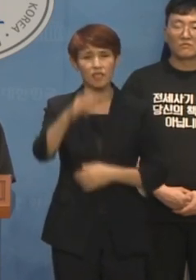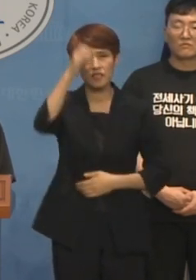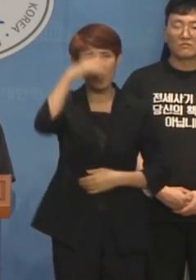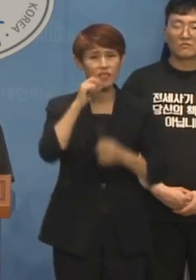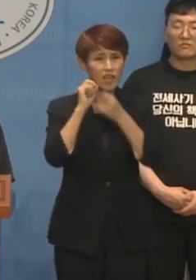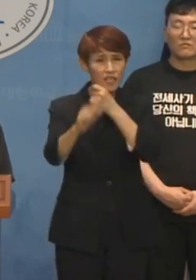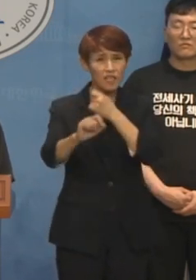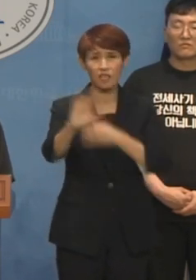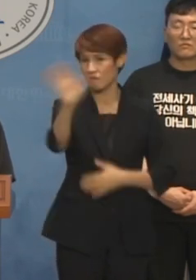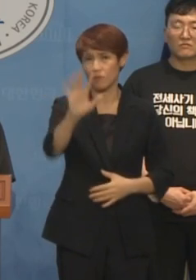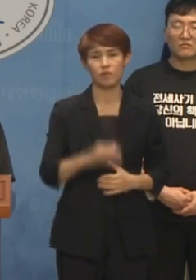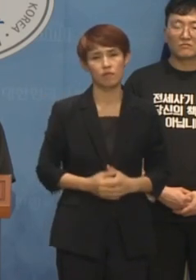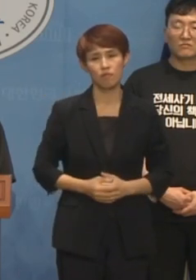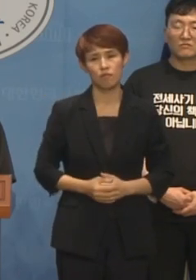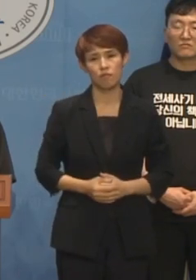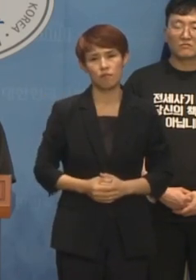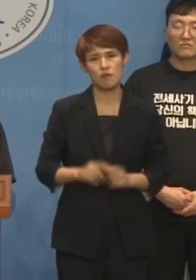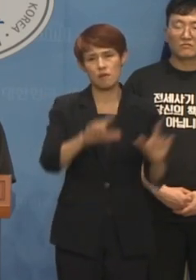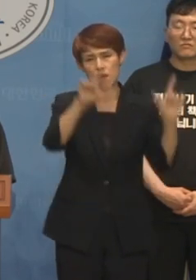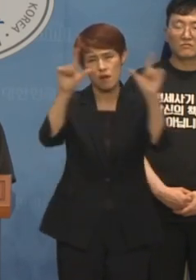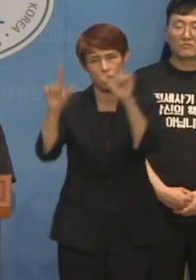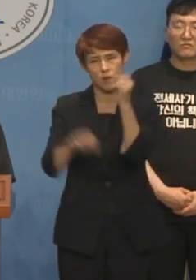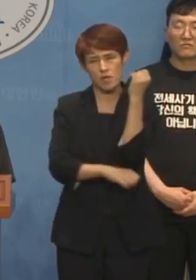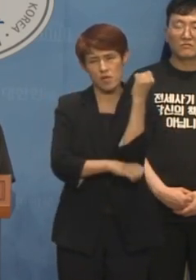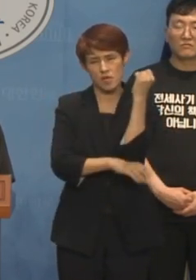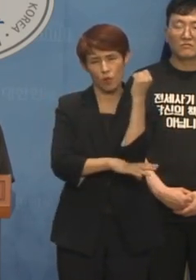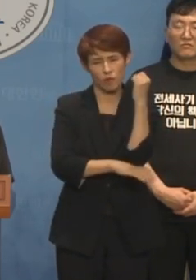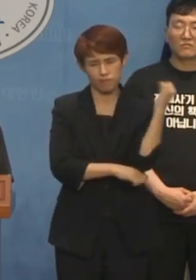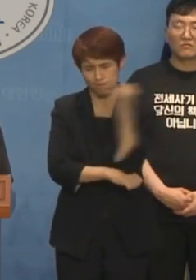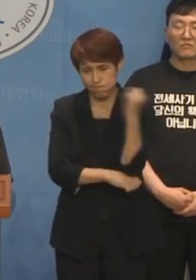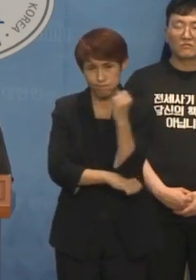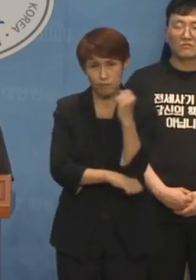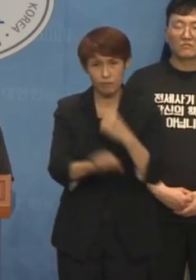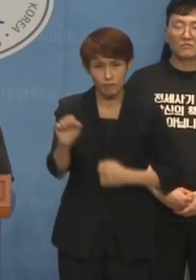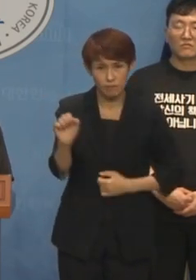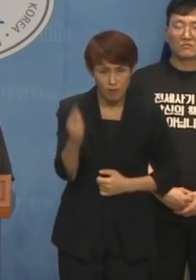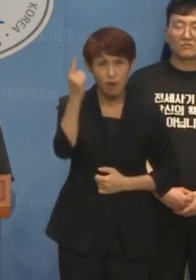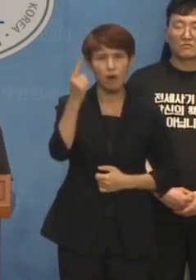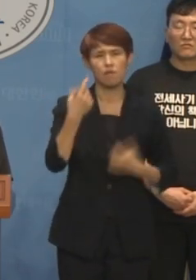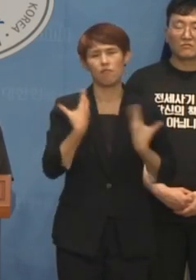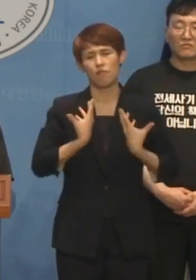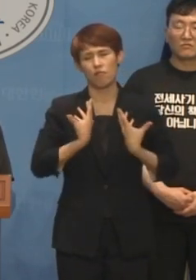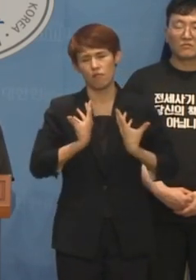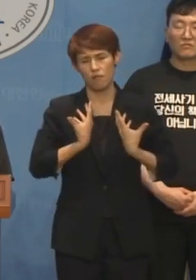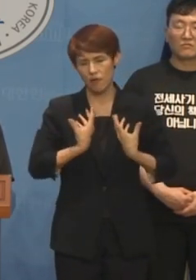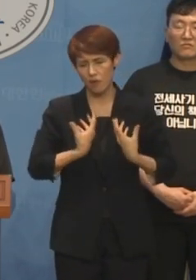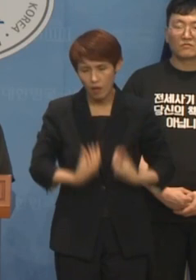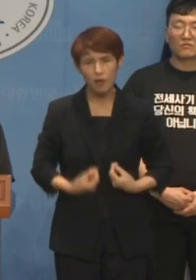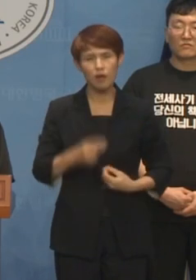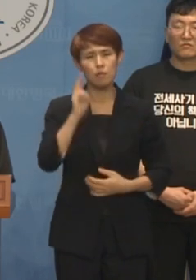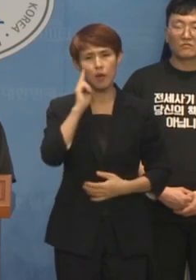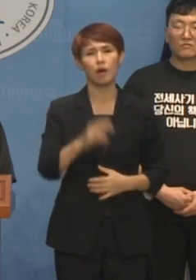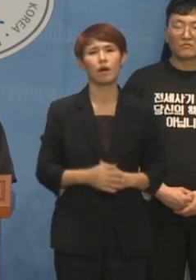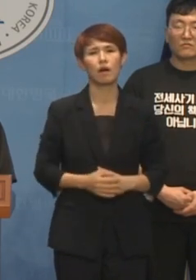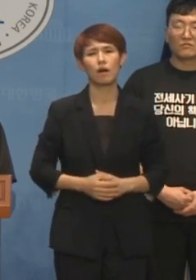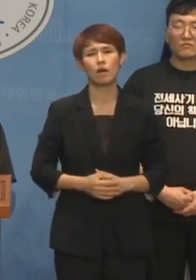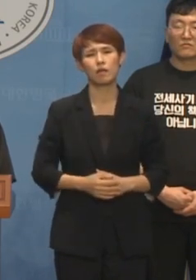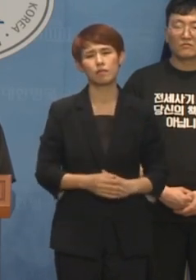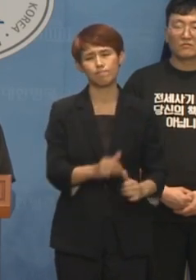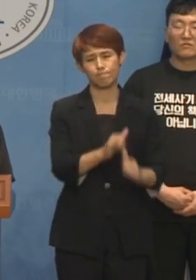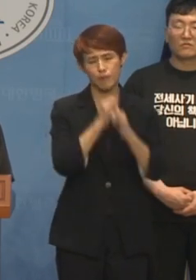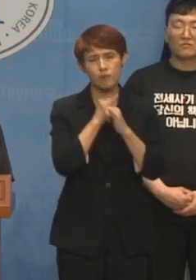아닙니다. 삶의 기본을 흔들어 버렸기 때문에 절망하게 되고 죽음으로까지